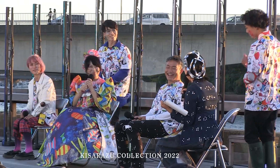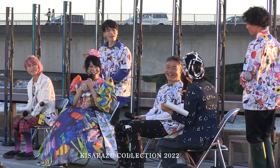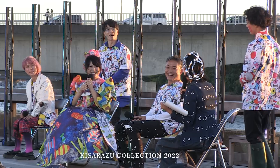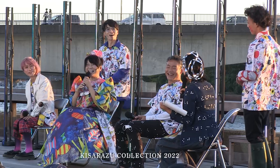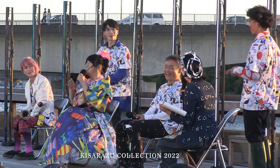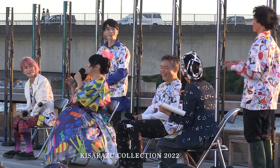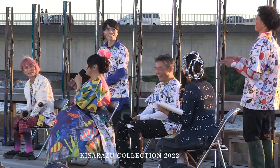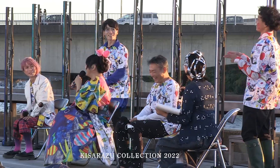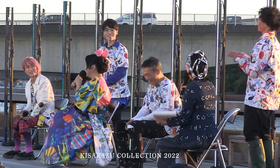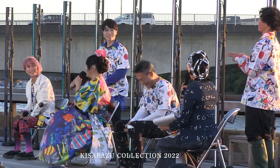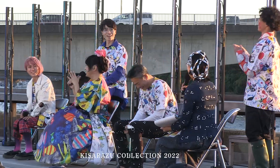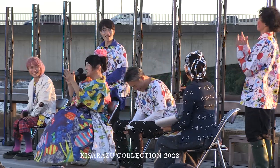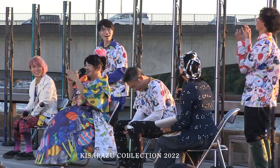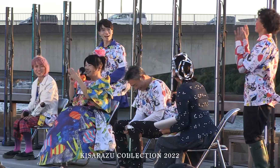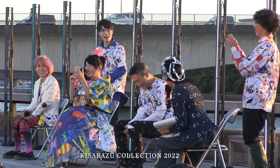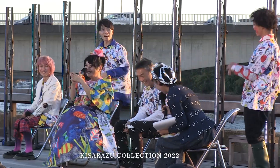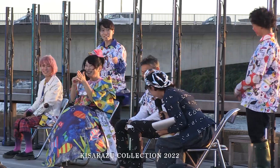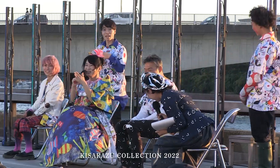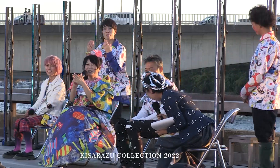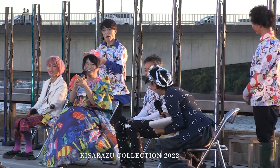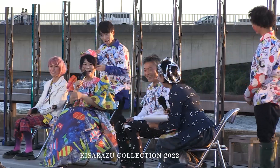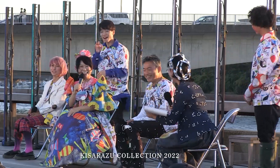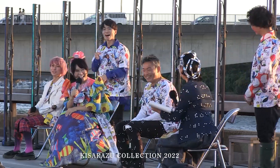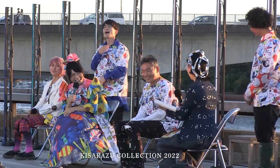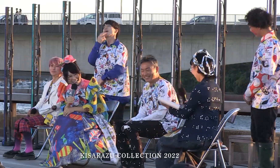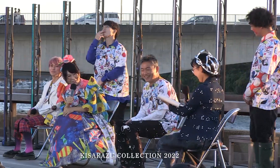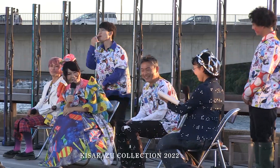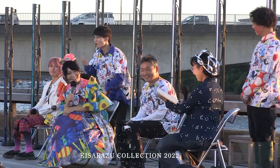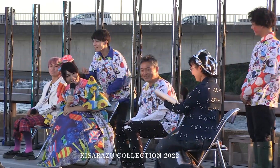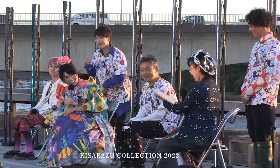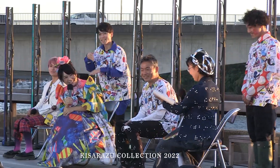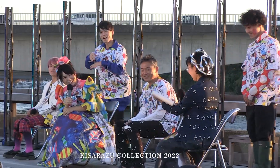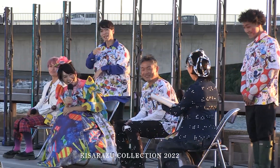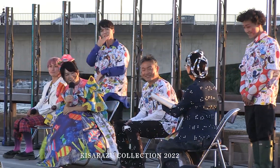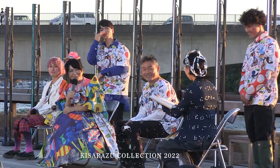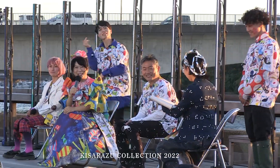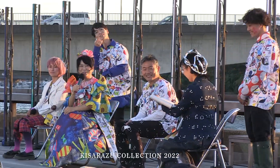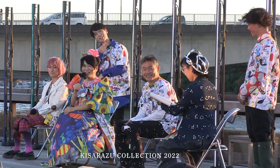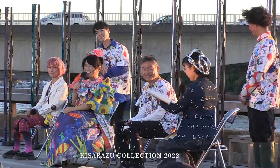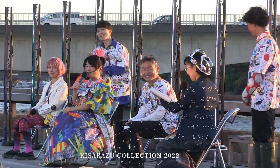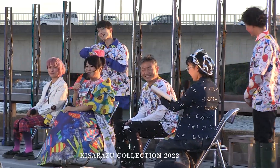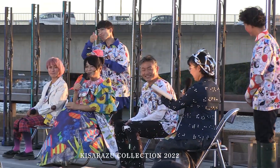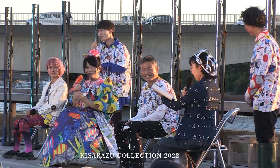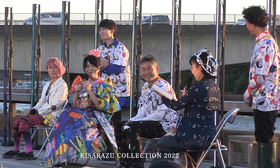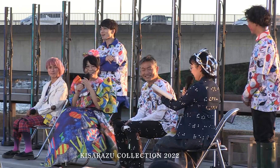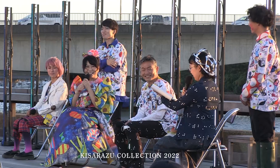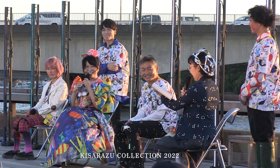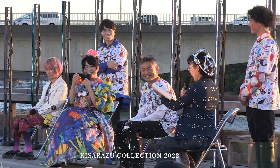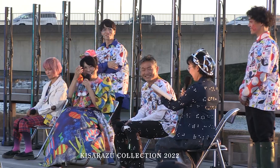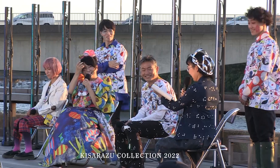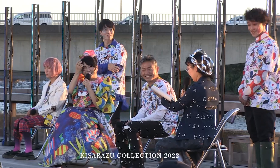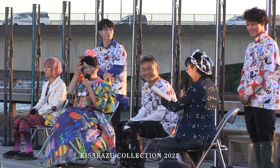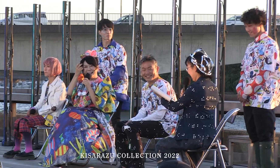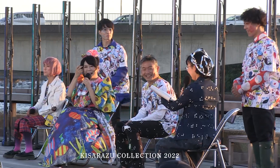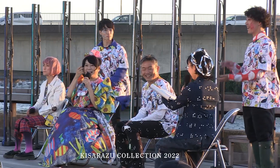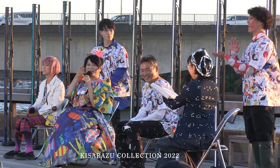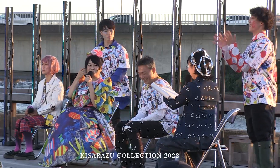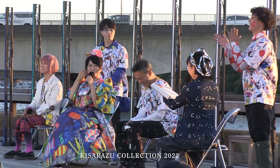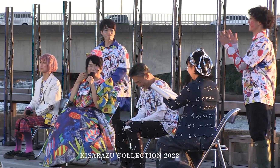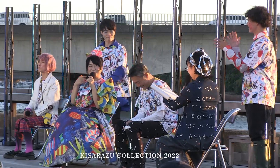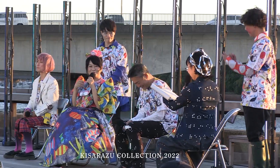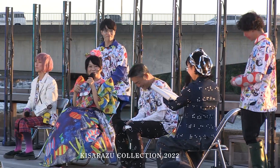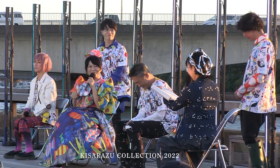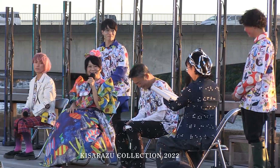整理できました ね。整理できた。 ありがとうございます。 よかった、ありがとう、さすがです、ありがとうございます。 では改めて、